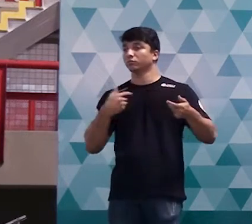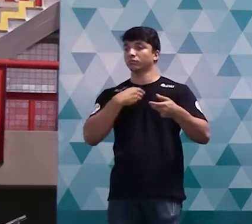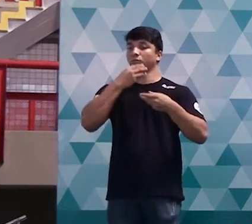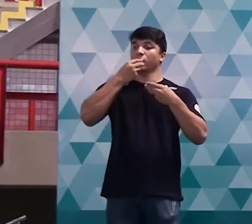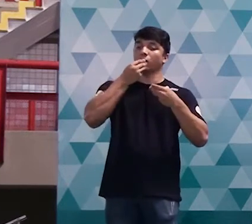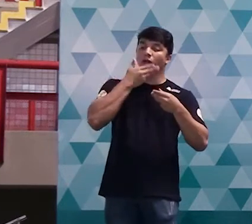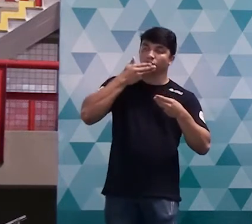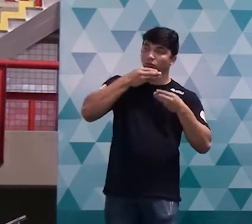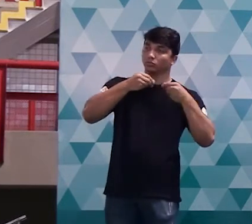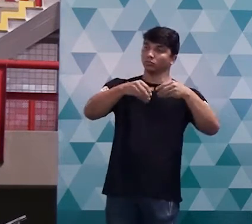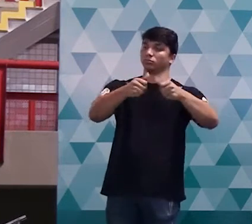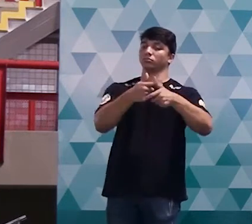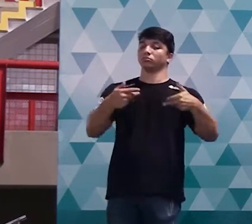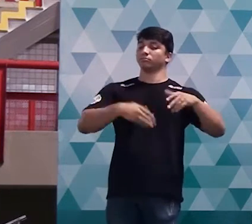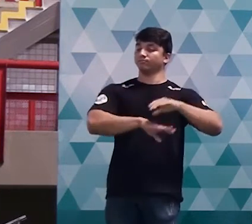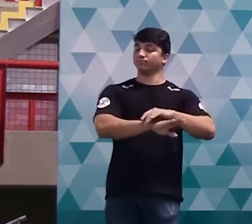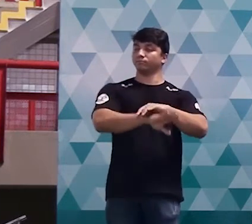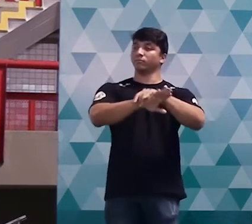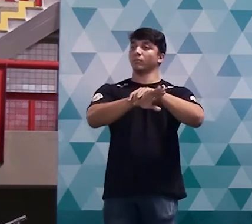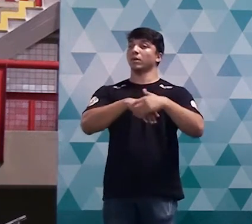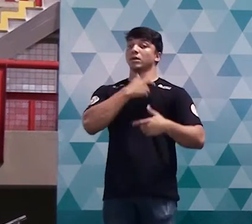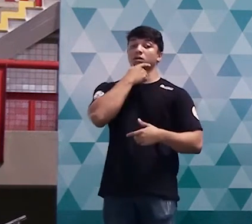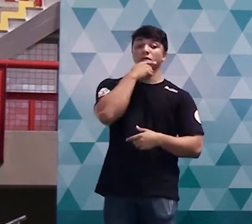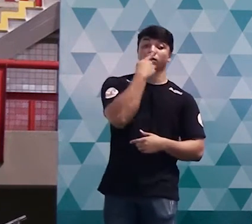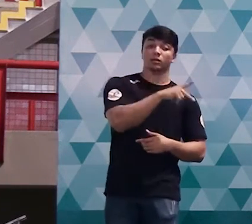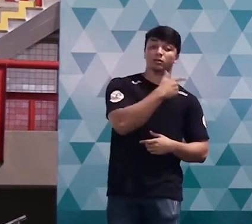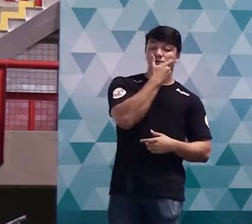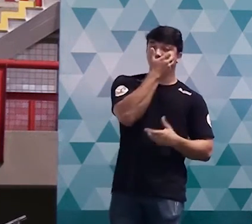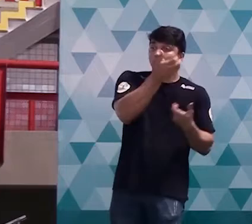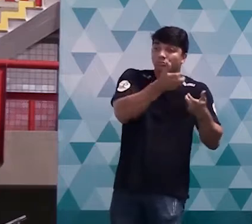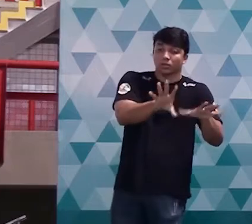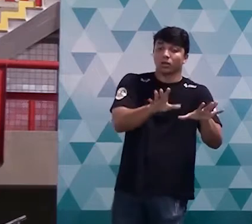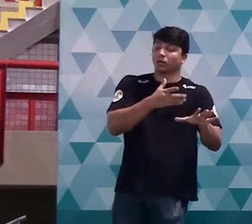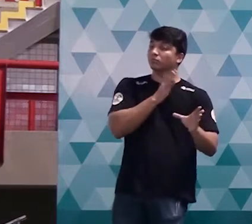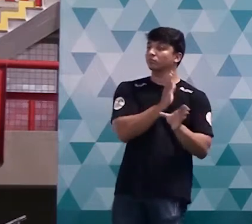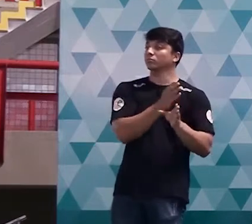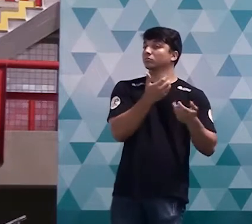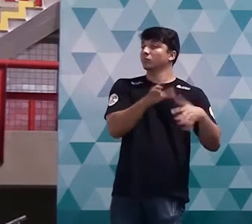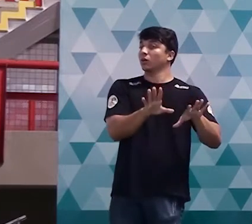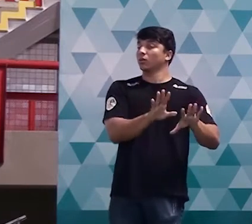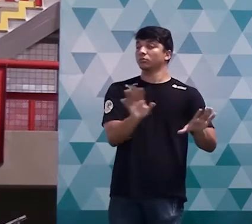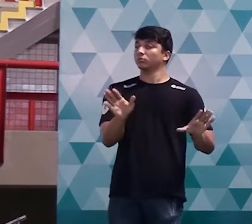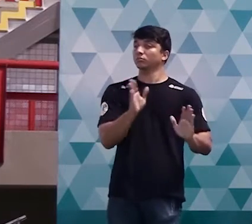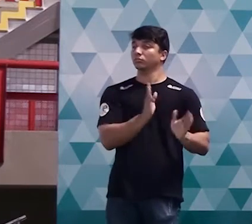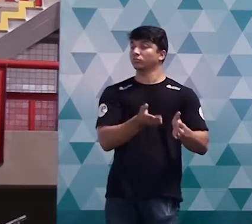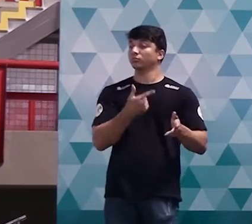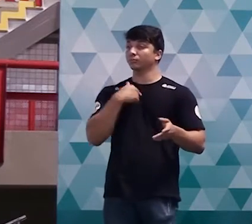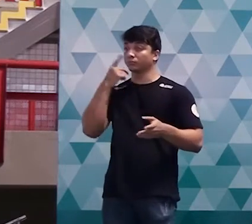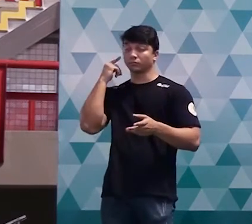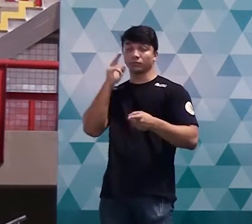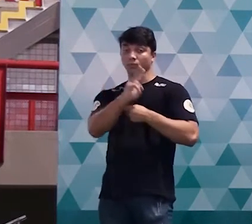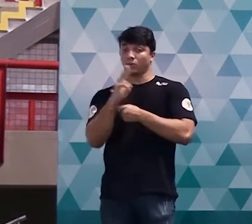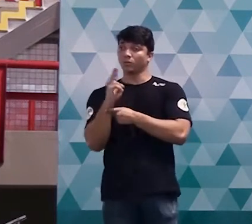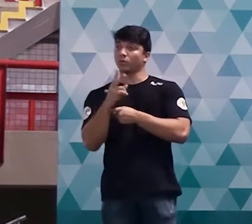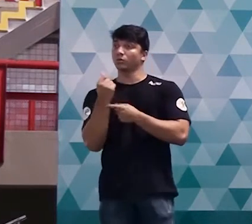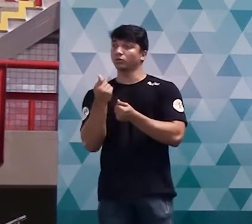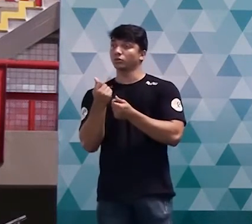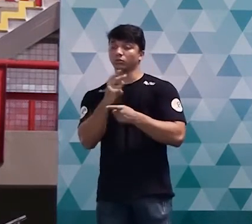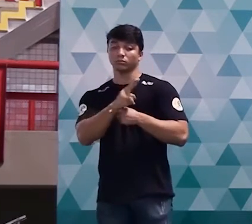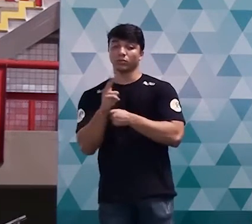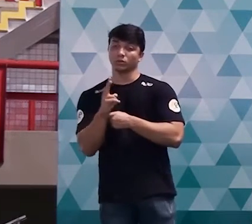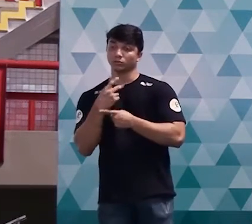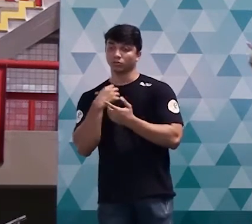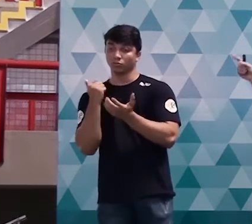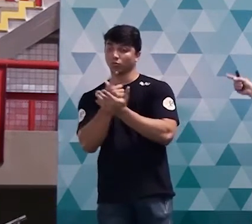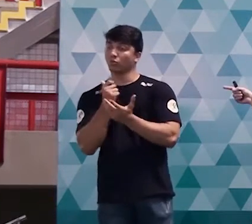produtos agrícolas. Como a Inglaterra não tem mais interesse em produzir aquele tecido, ela empresta dinheiro para a gente. Com o dinheiro emprestado, a